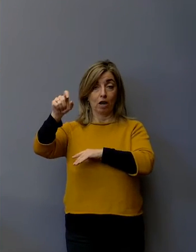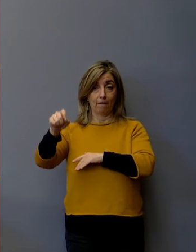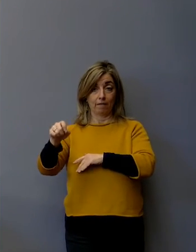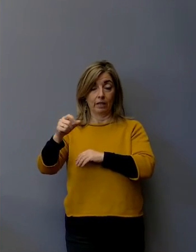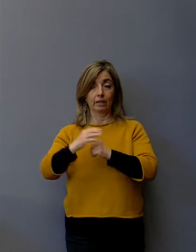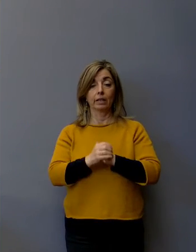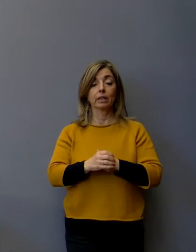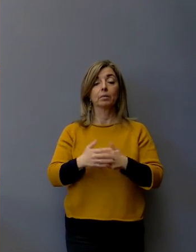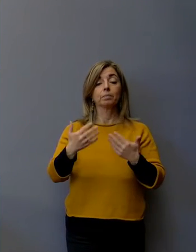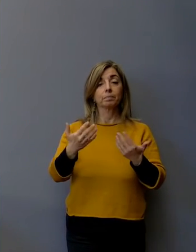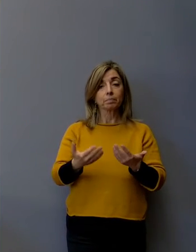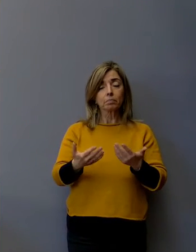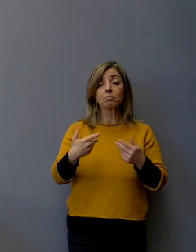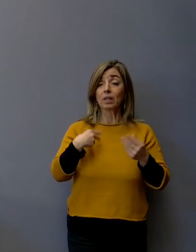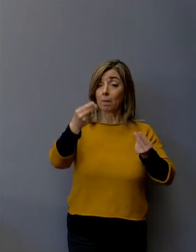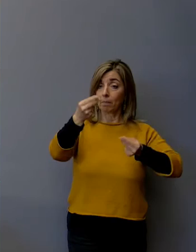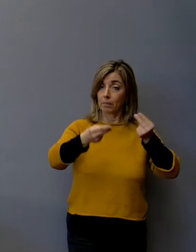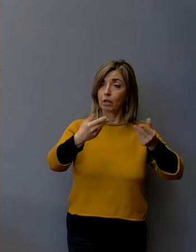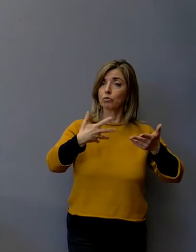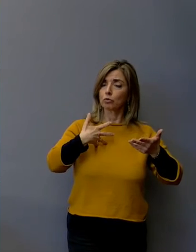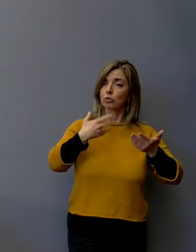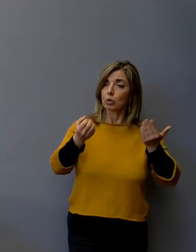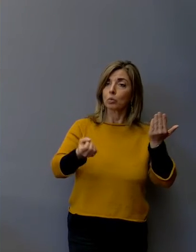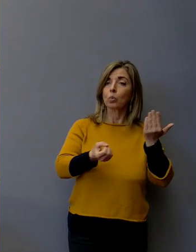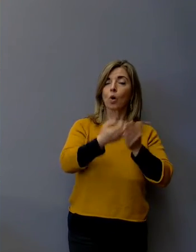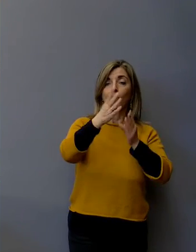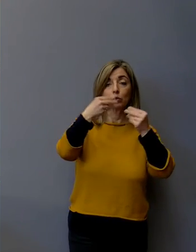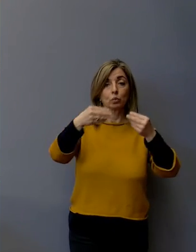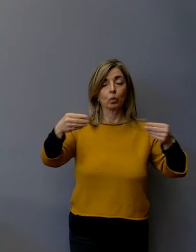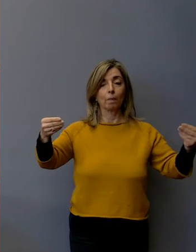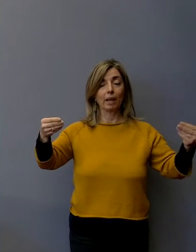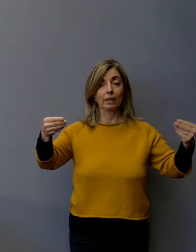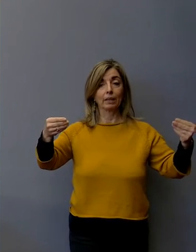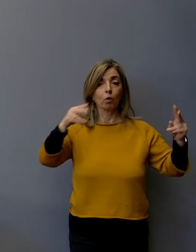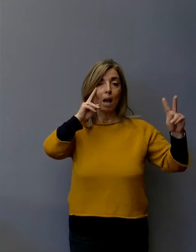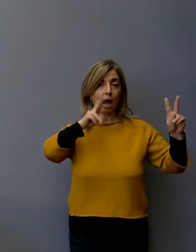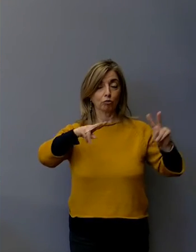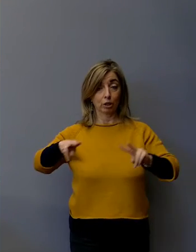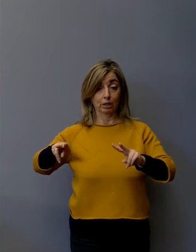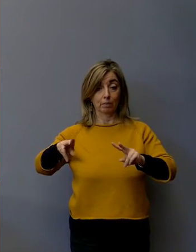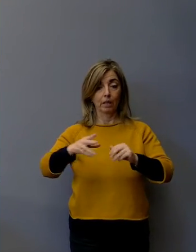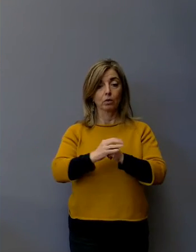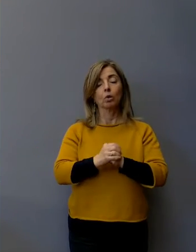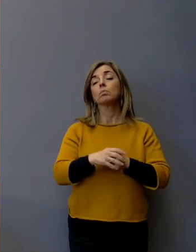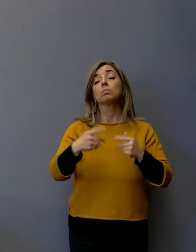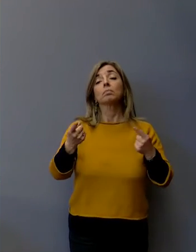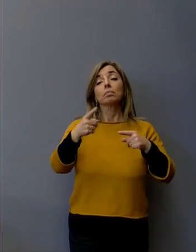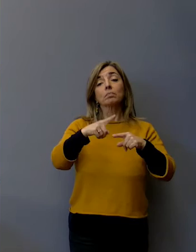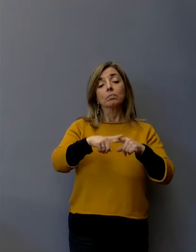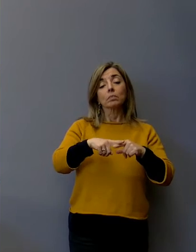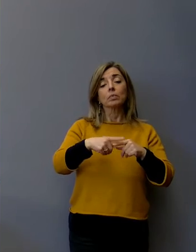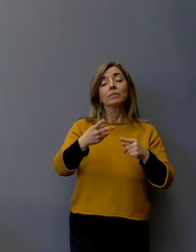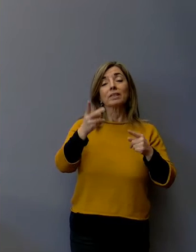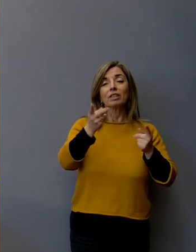innovativi strumenti di accertamento abbiamo segnalato con i documenti alcune priorità dal pregiudizio subito dei circoli